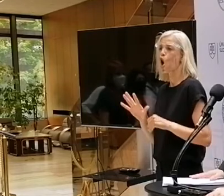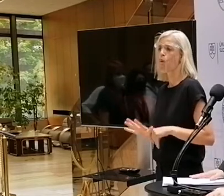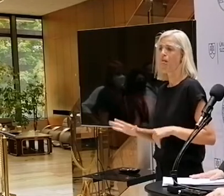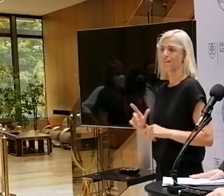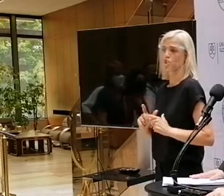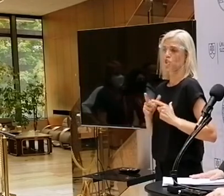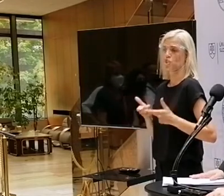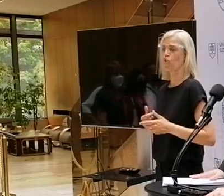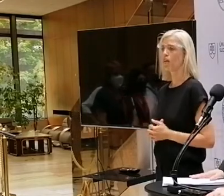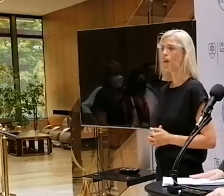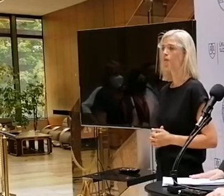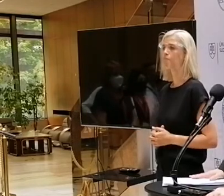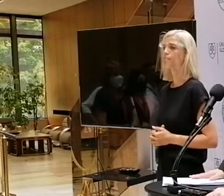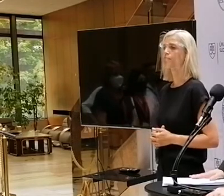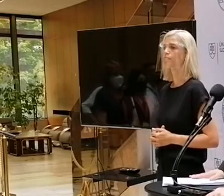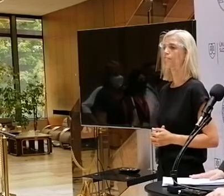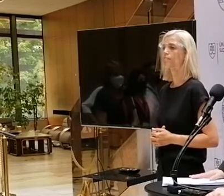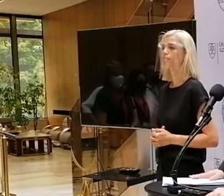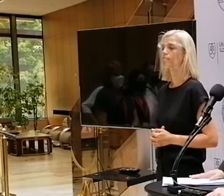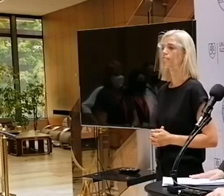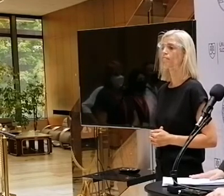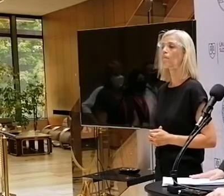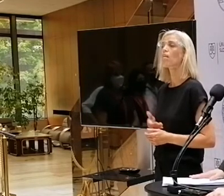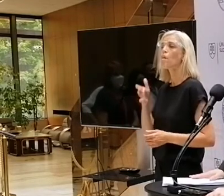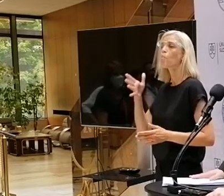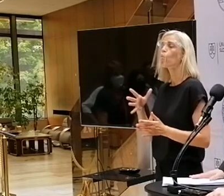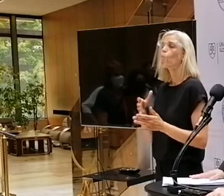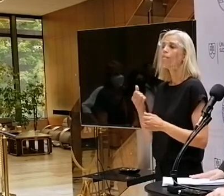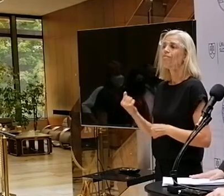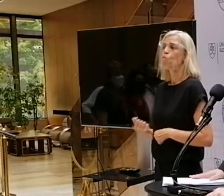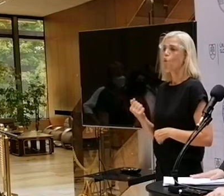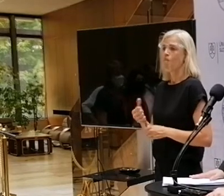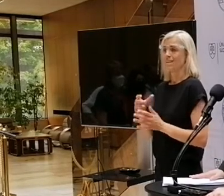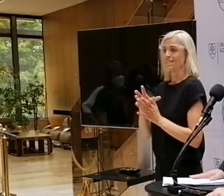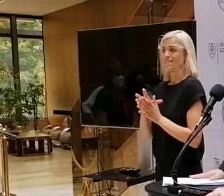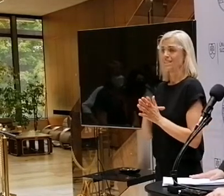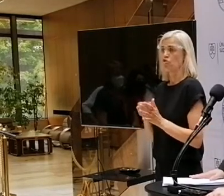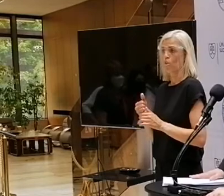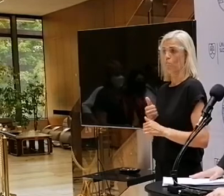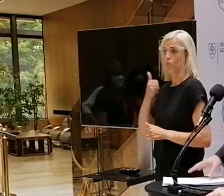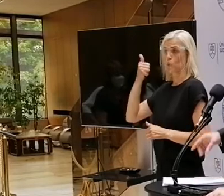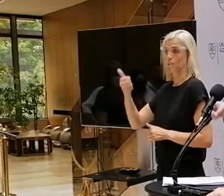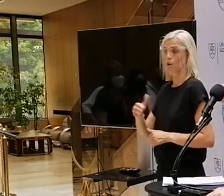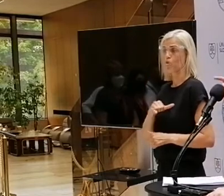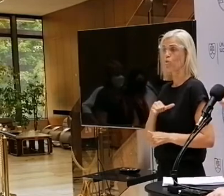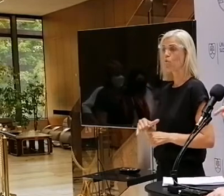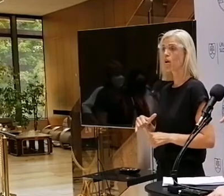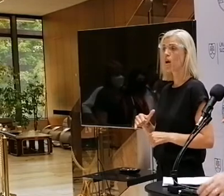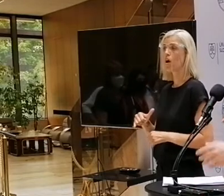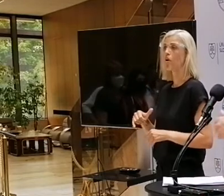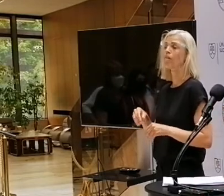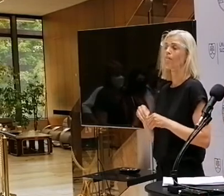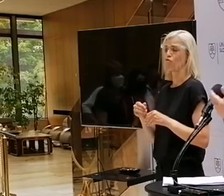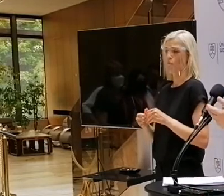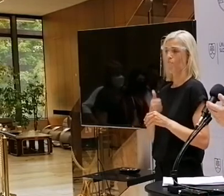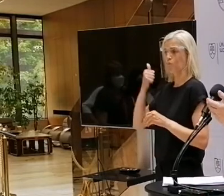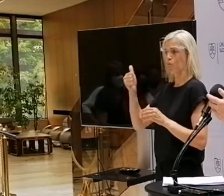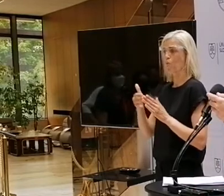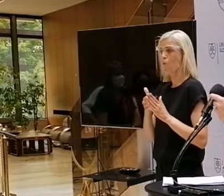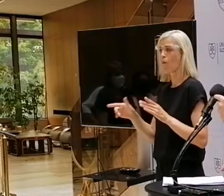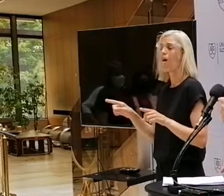dajú zadefinovať. Začnú fungovať začiatkom budúceho roka. A v priebehu budúceho roka, tak ako pri